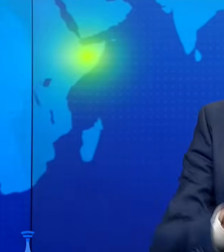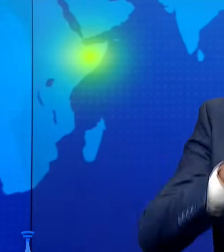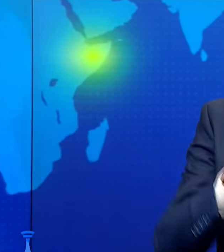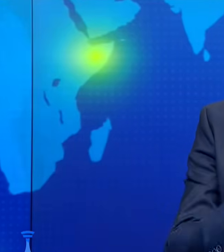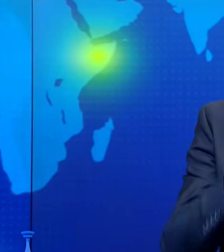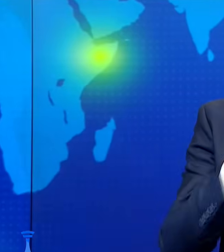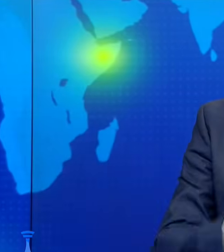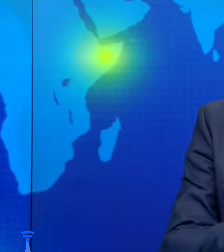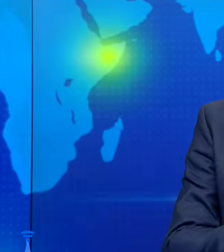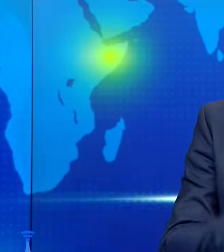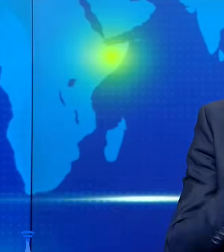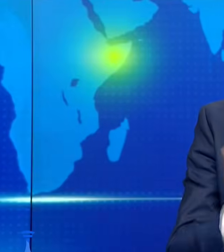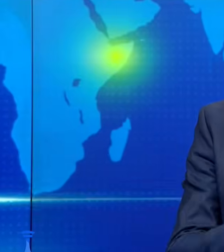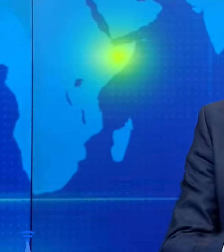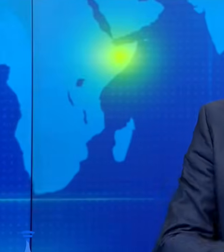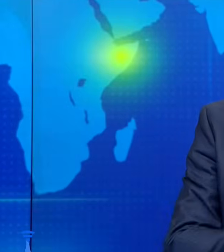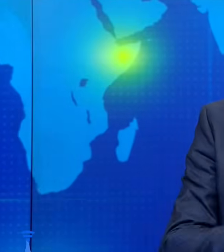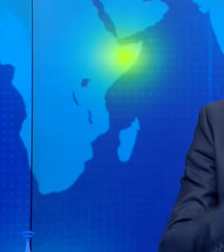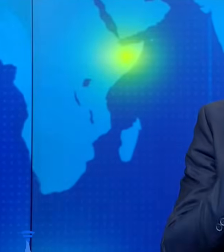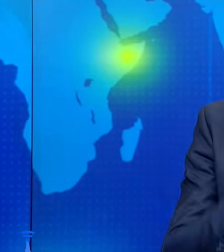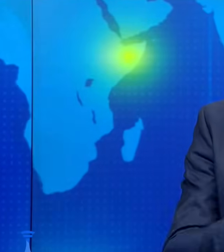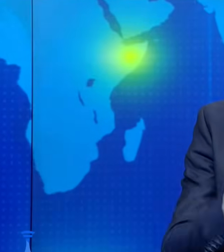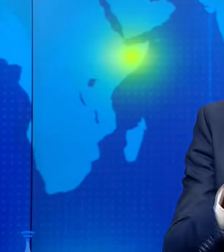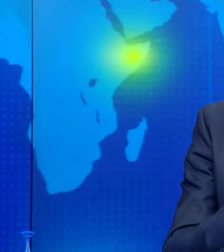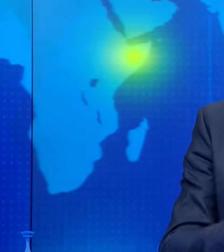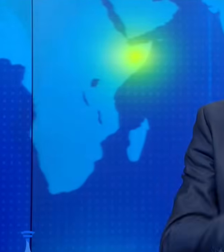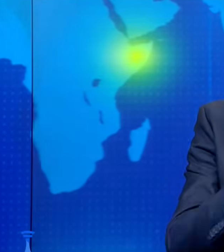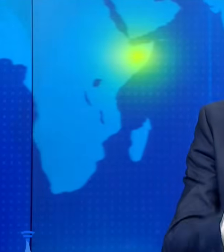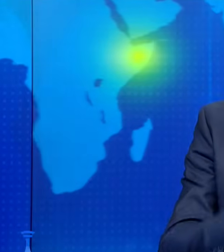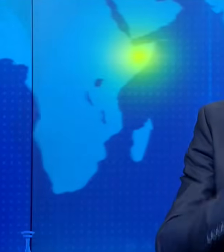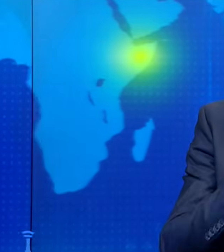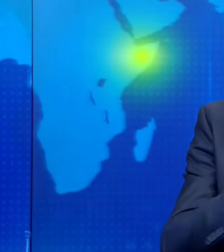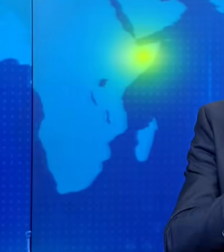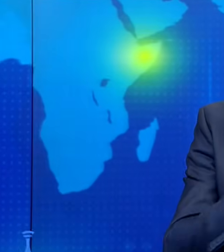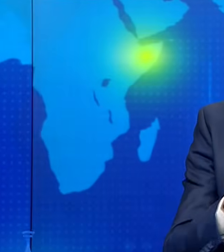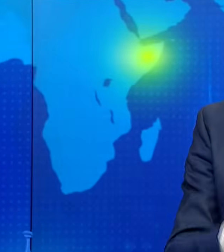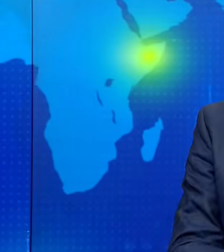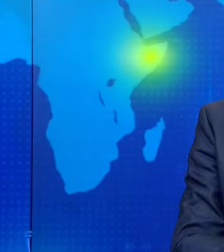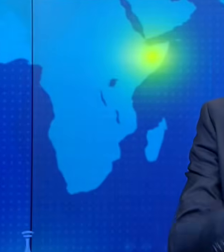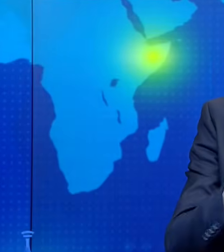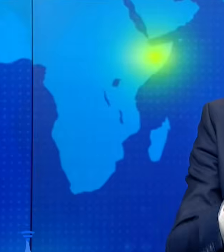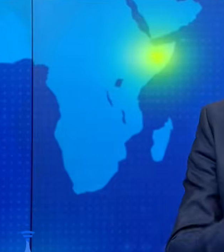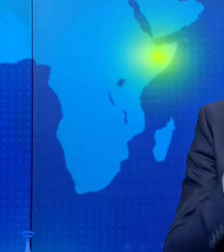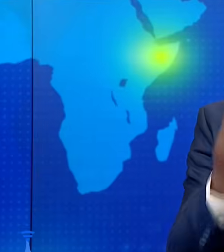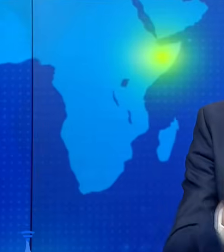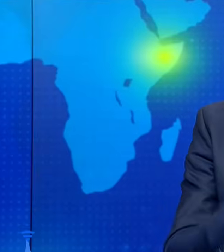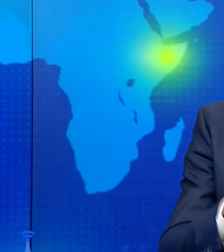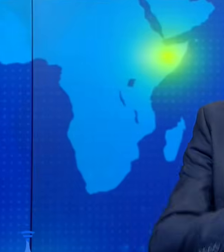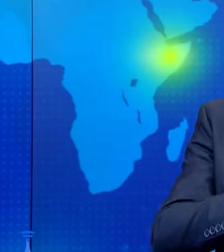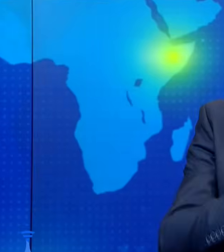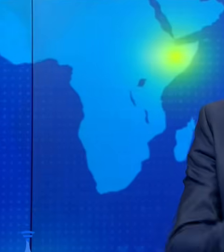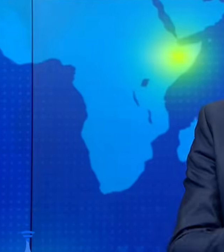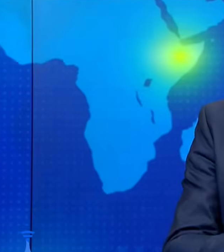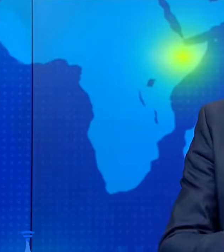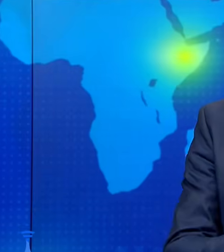በመጨረሻም መሶብ የአንድ ማዕከል አገልግሎት የዜጎችን የመልካም አስተዳደር ጥያቄዎች ለመመለስና የቴክኖሎጂ